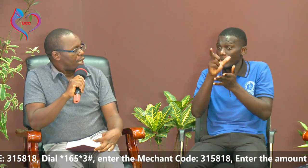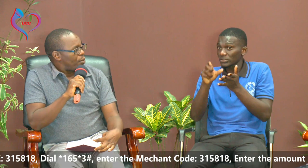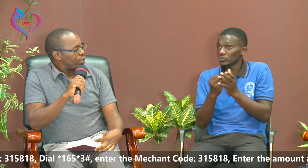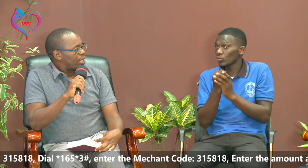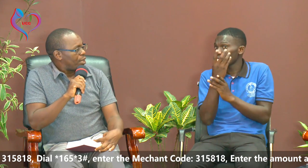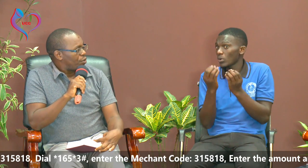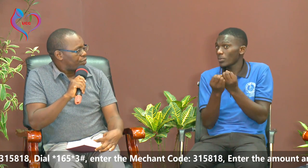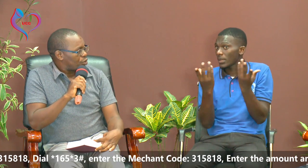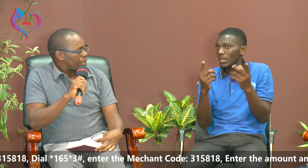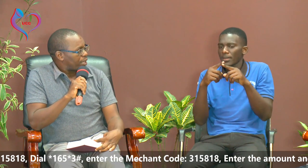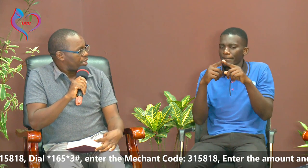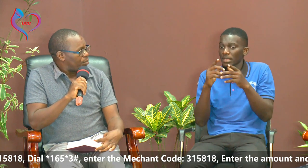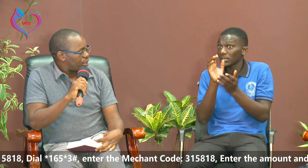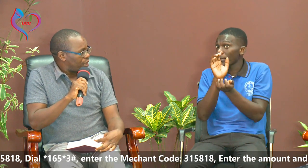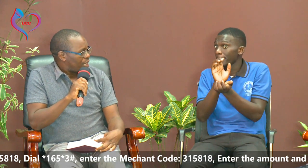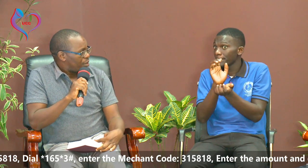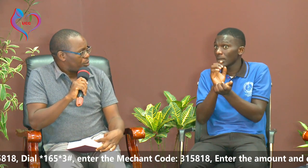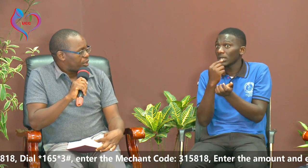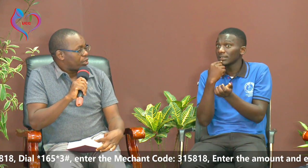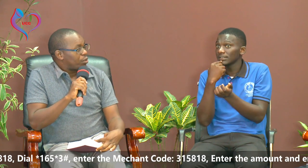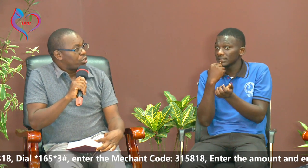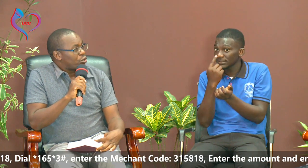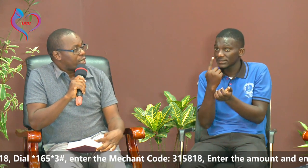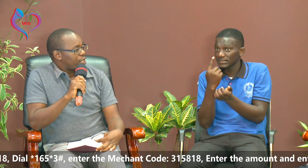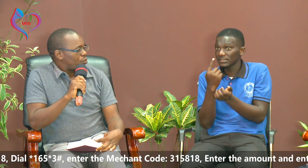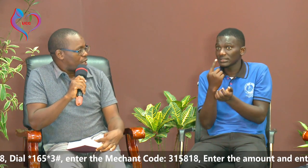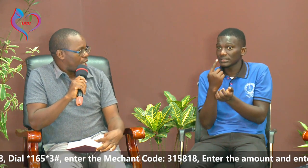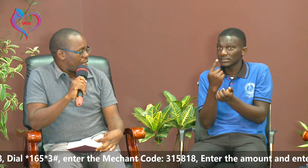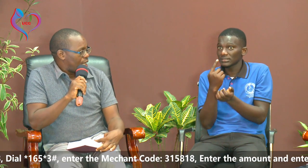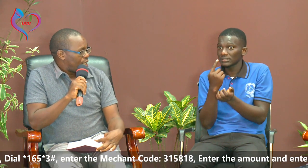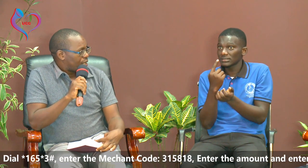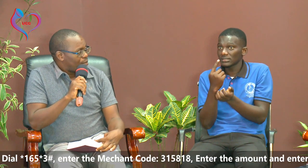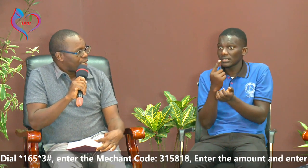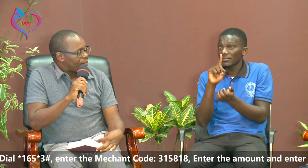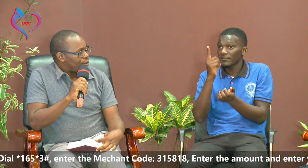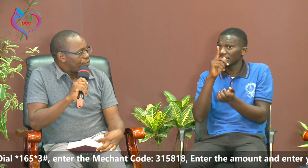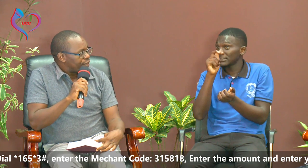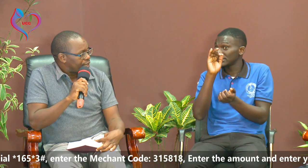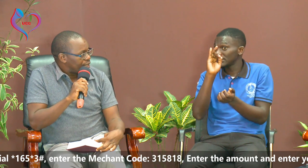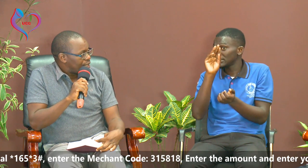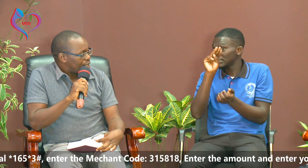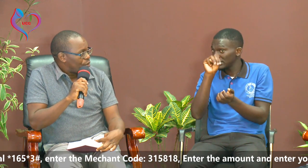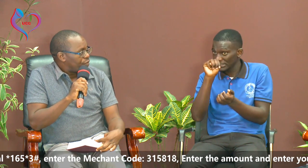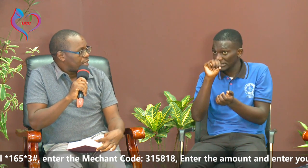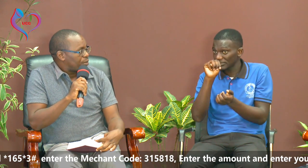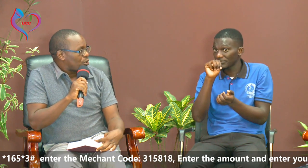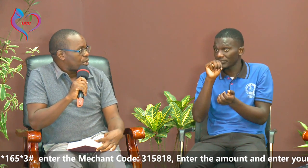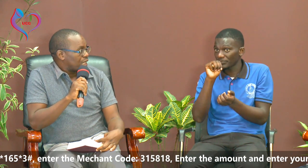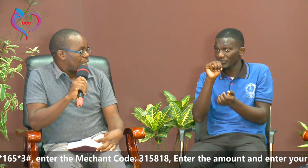tugamba kuteka ba novice obutabateka muchi mutimo sewe kisoka satu mukaga temuteka ba novice novice bya kosa kigambo